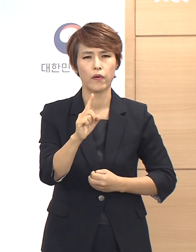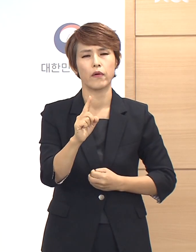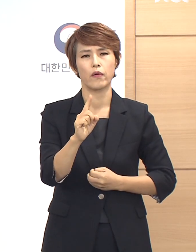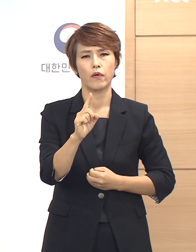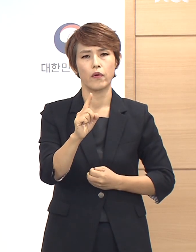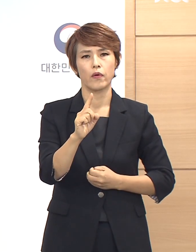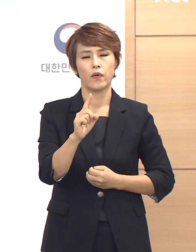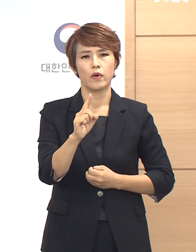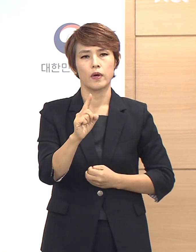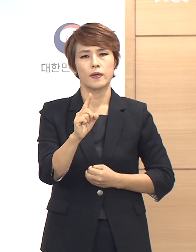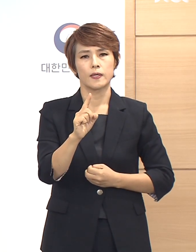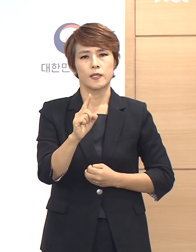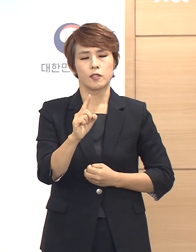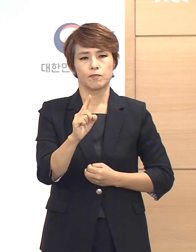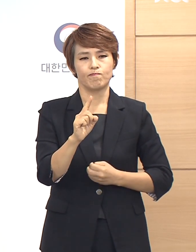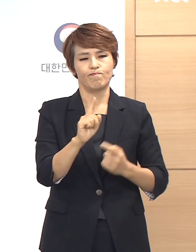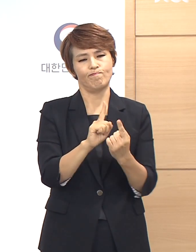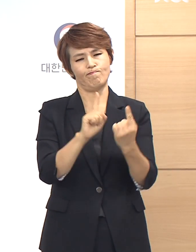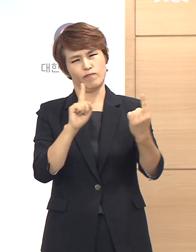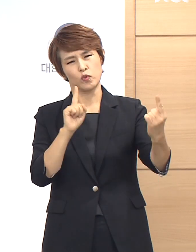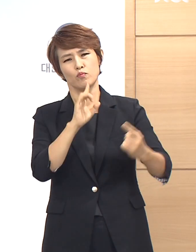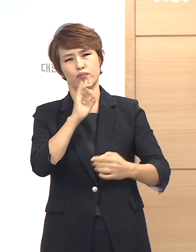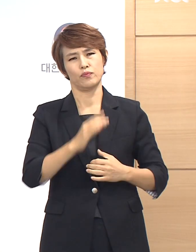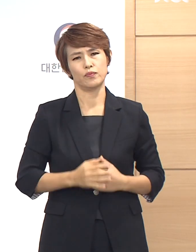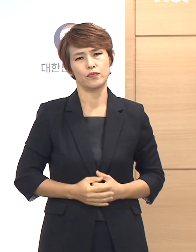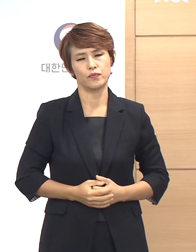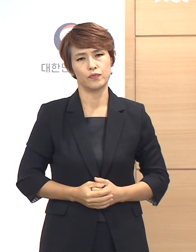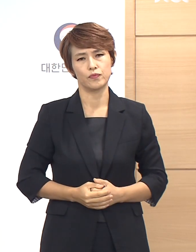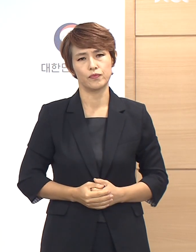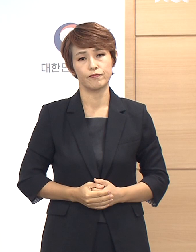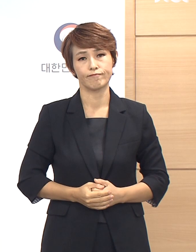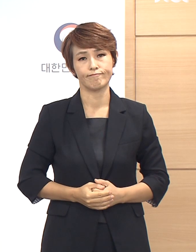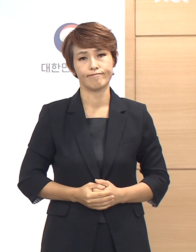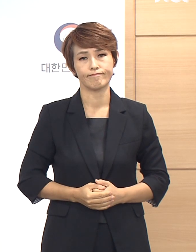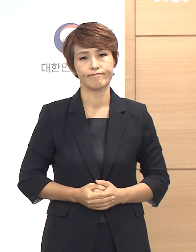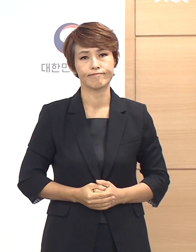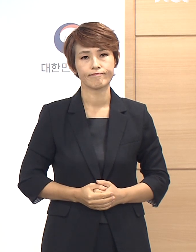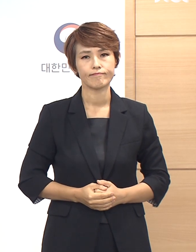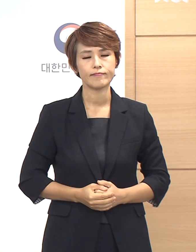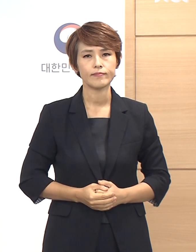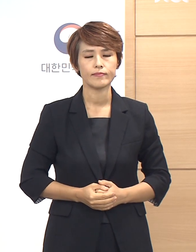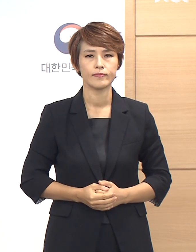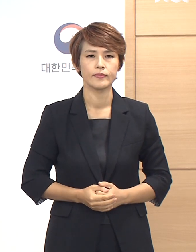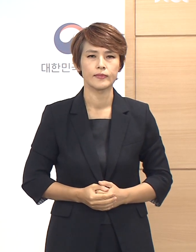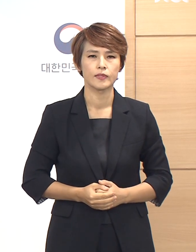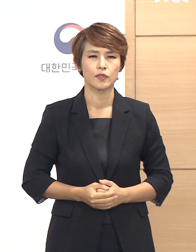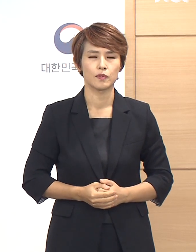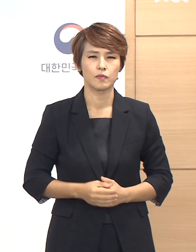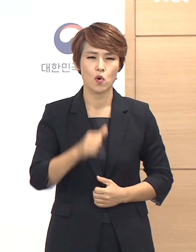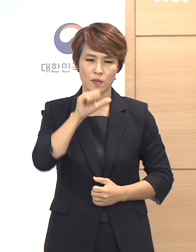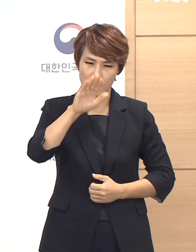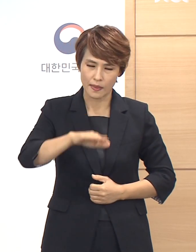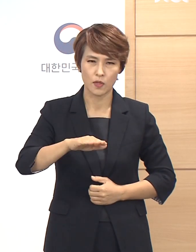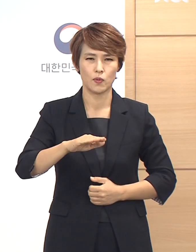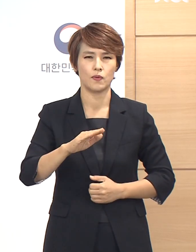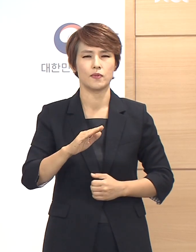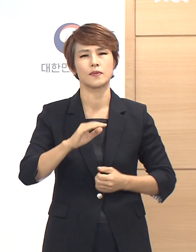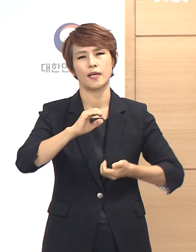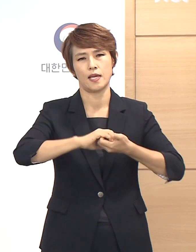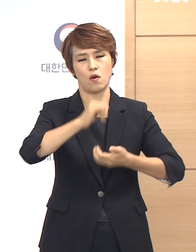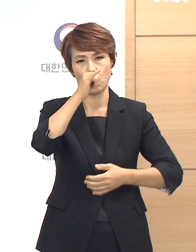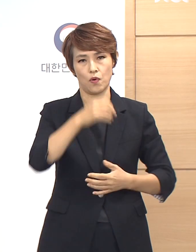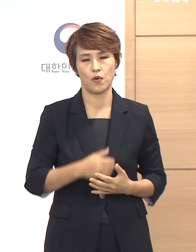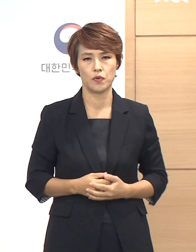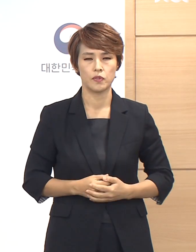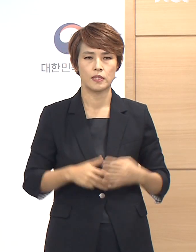개인적인 거리두기일 수밖에 없을 것입니다. 그래서 그 부분에 대해서는 한계가 있다는 말씀을 드리고요. 지금